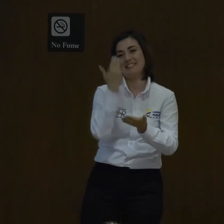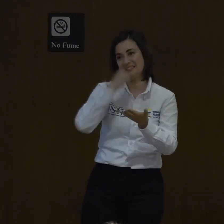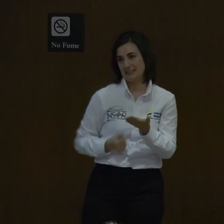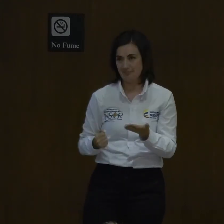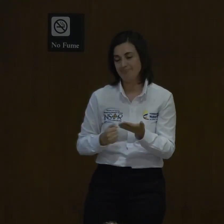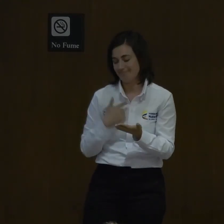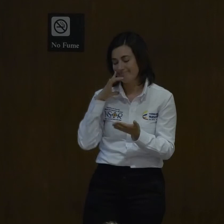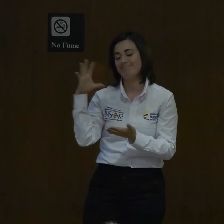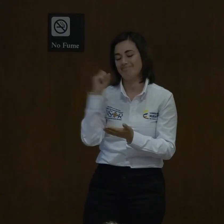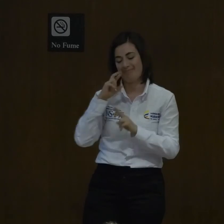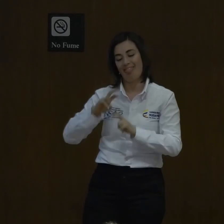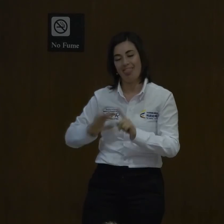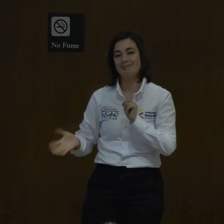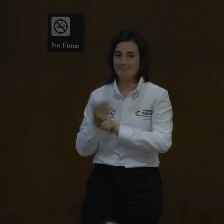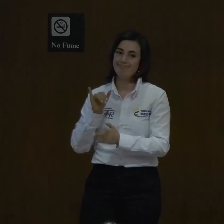escrita.